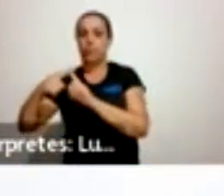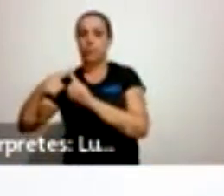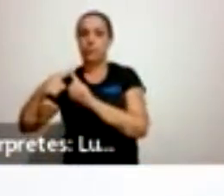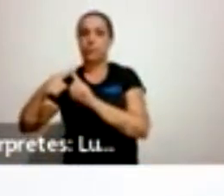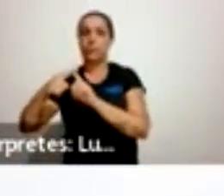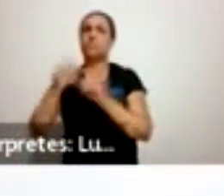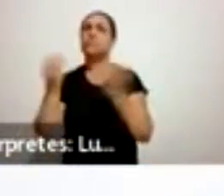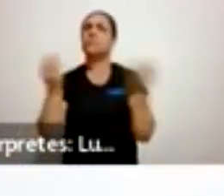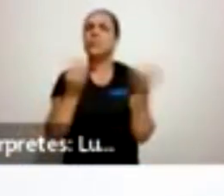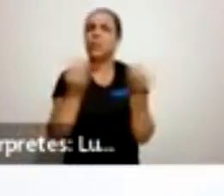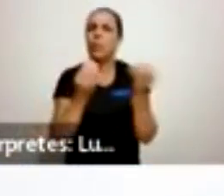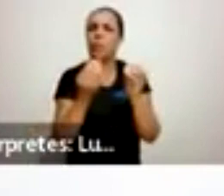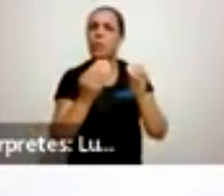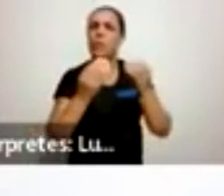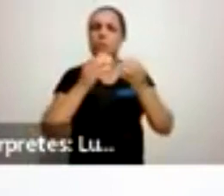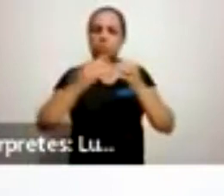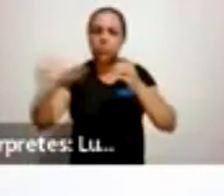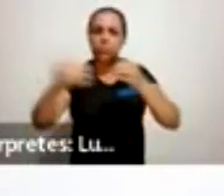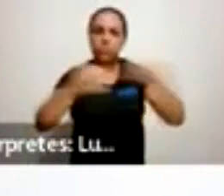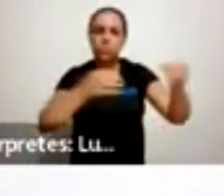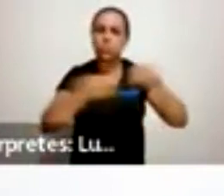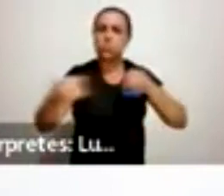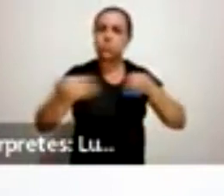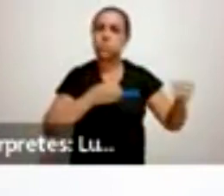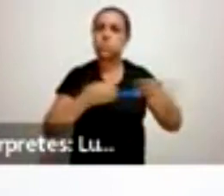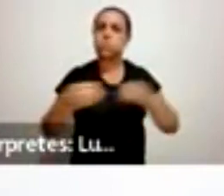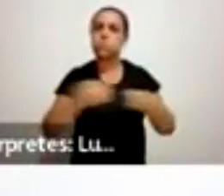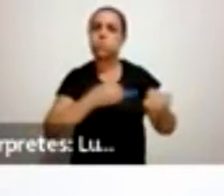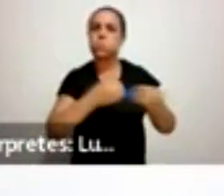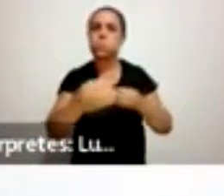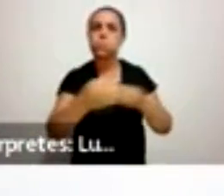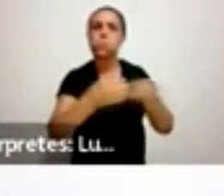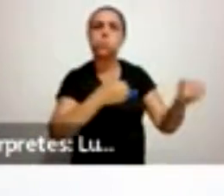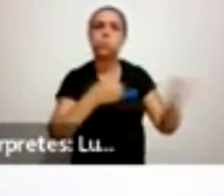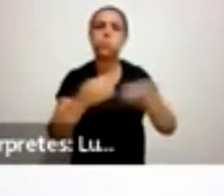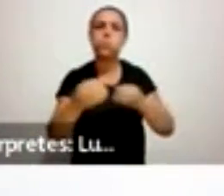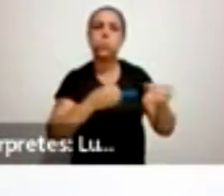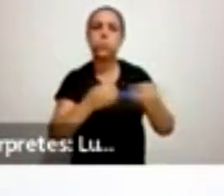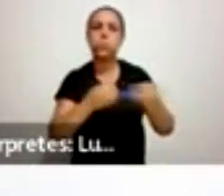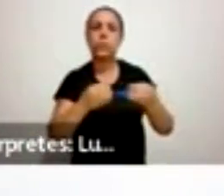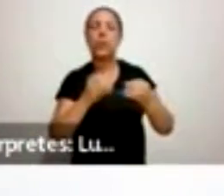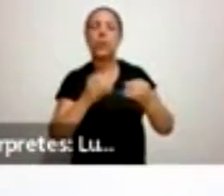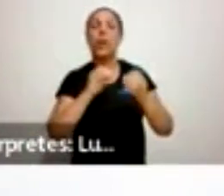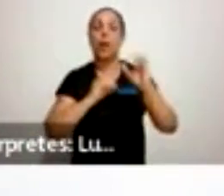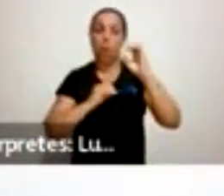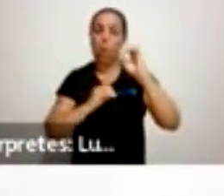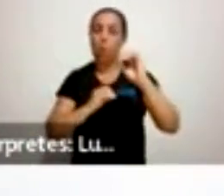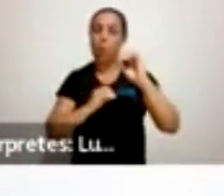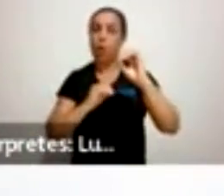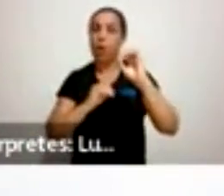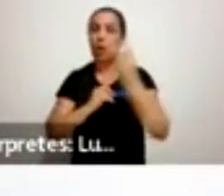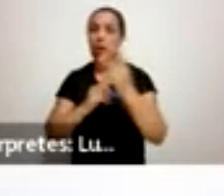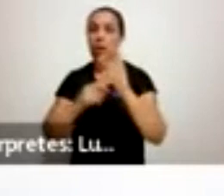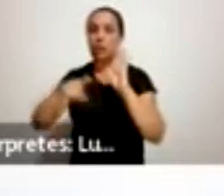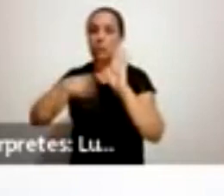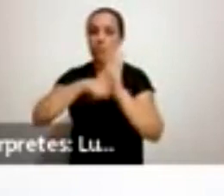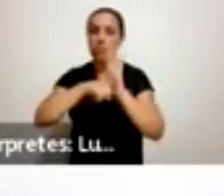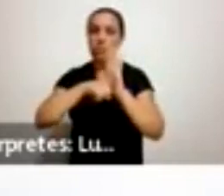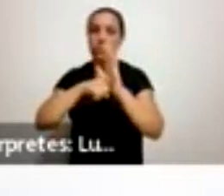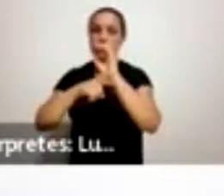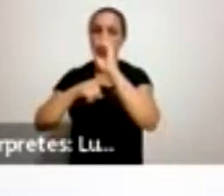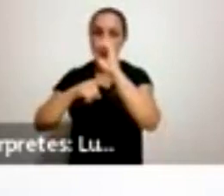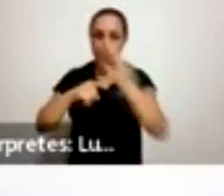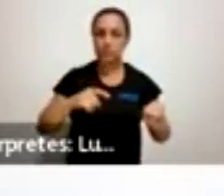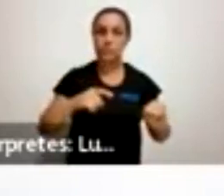a carga negativa, junto com os minerais essenciais, que é o cálcio e o magnésio, ele